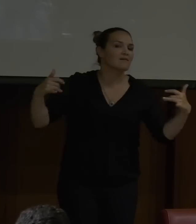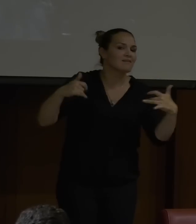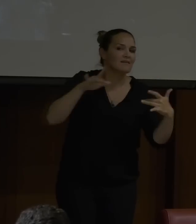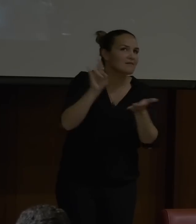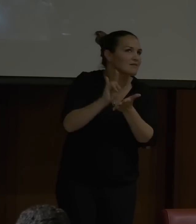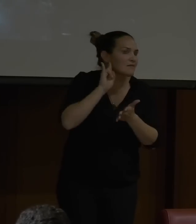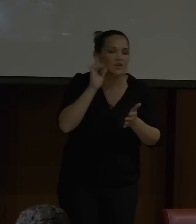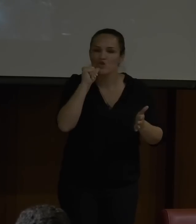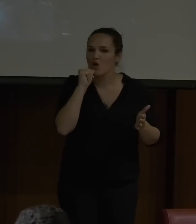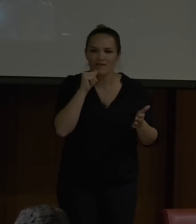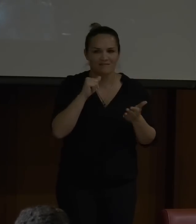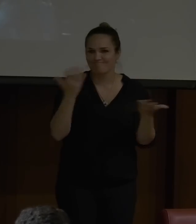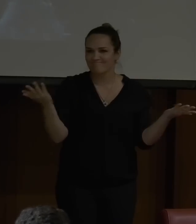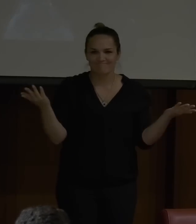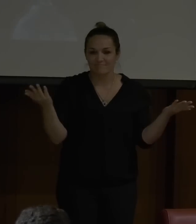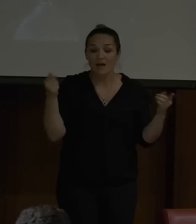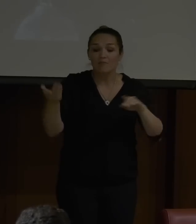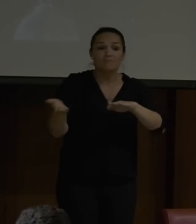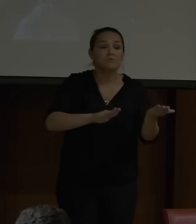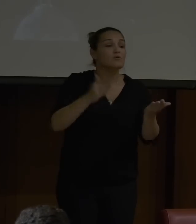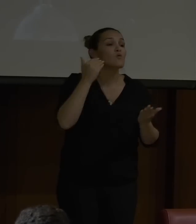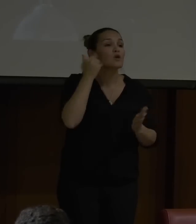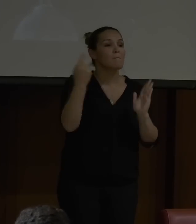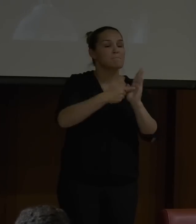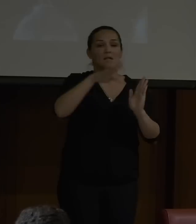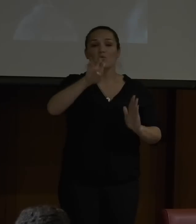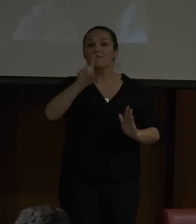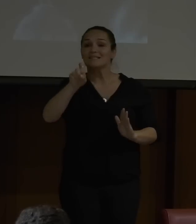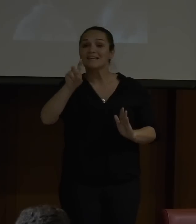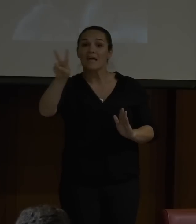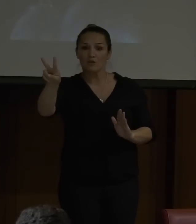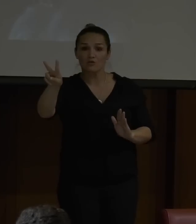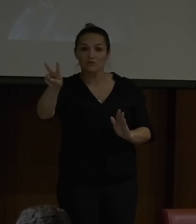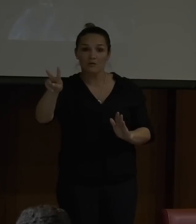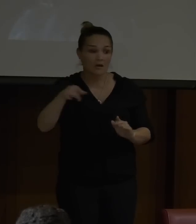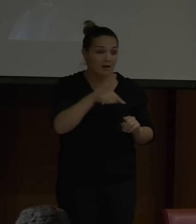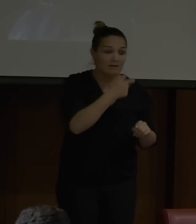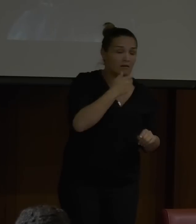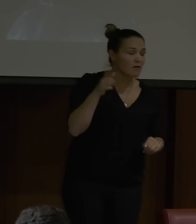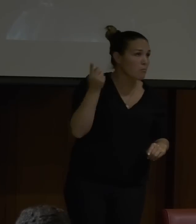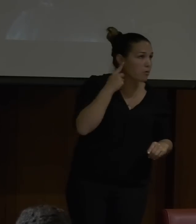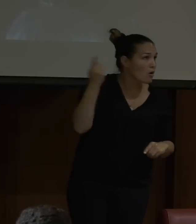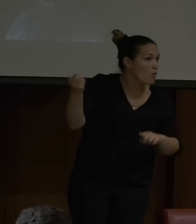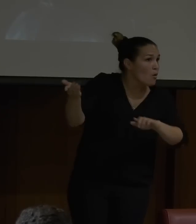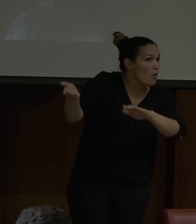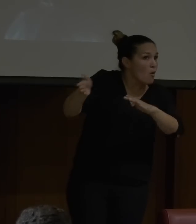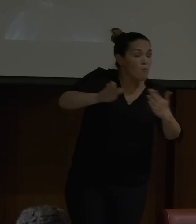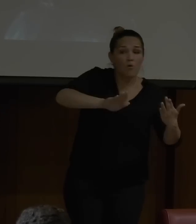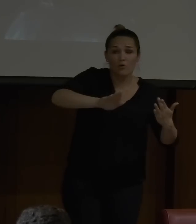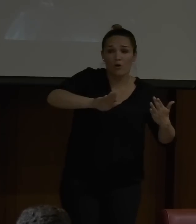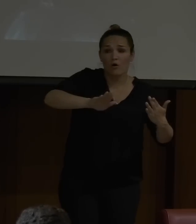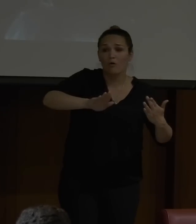año de 1962 y al enterarse, Leandro le compuso este canto que trae quizá uno de los versos